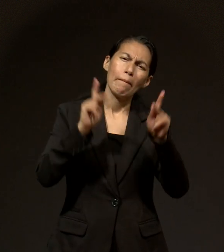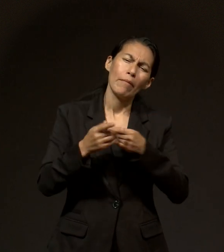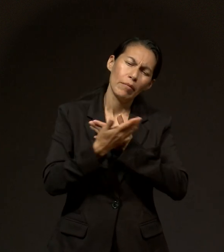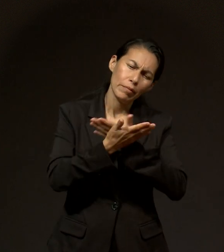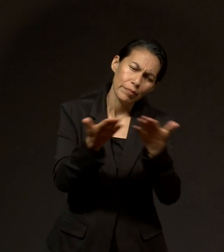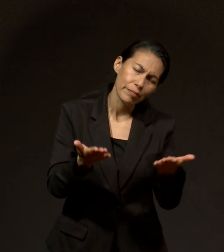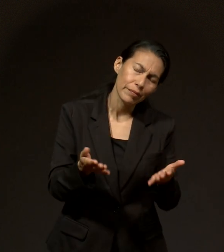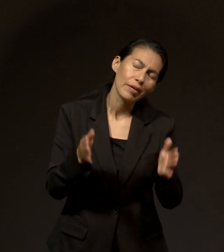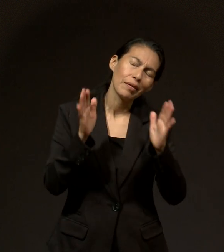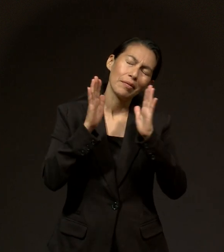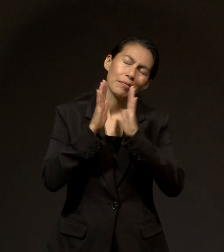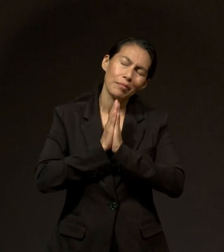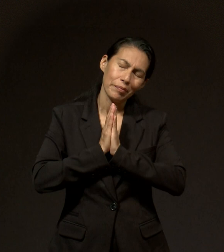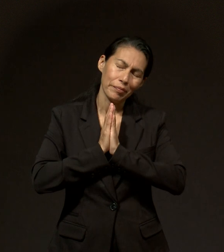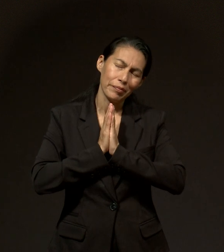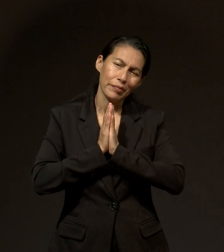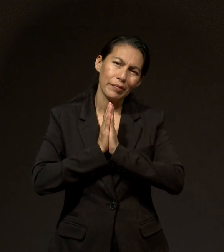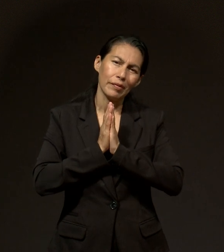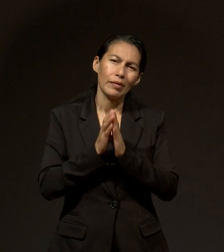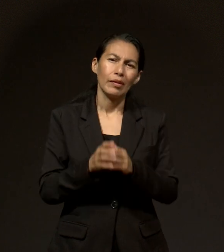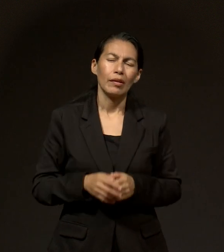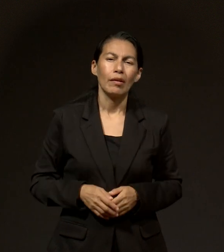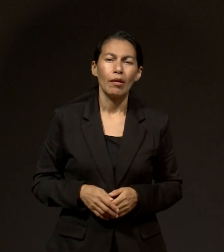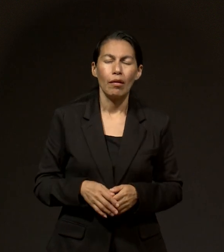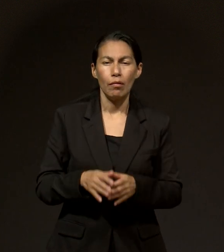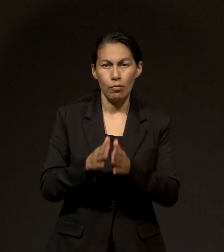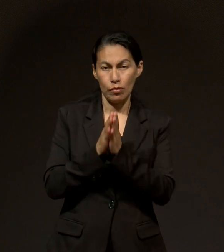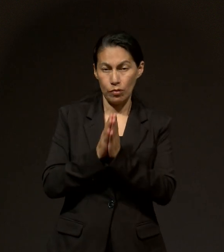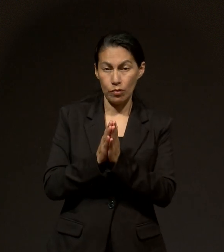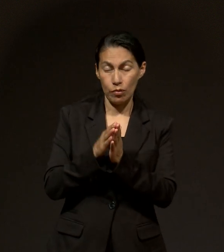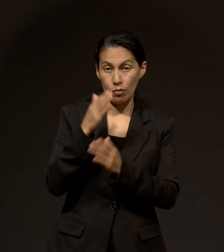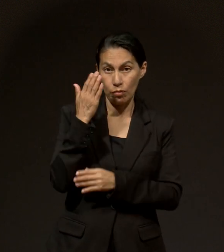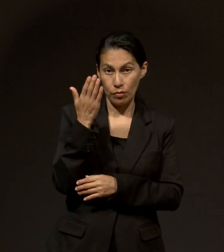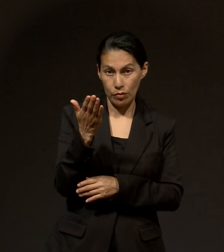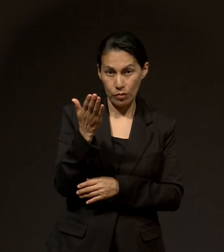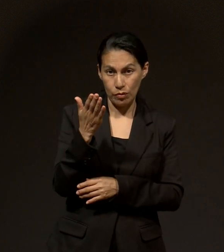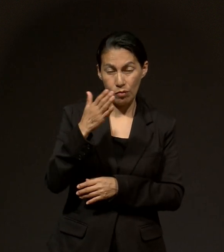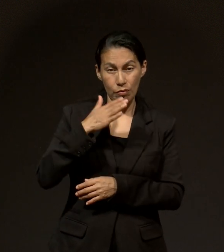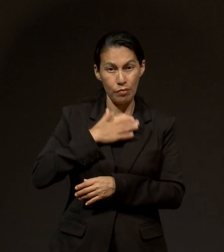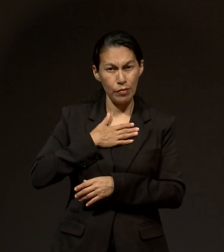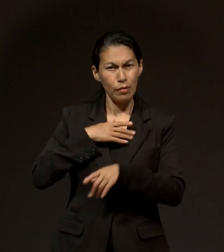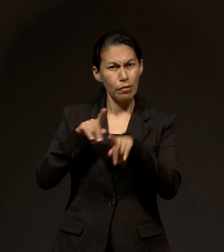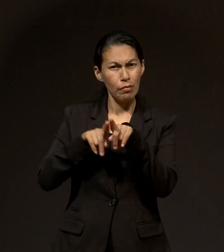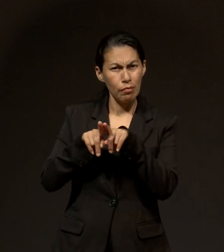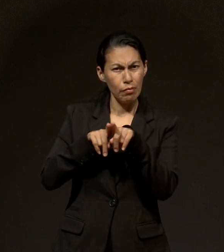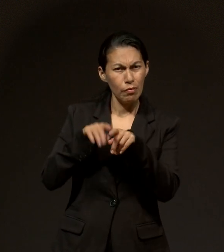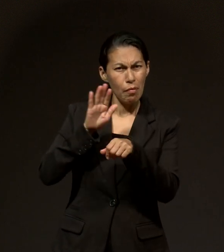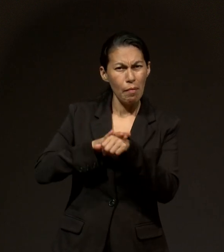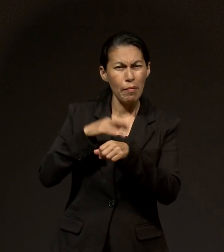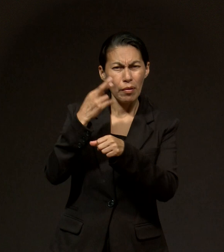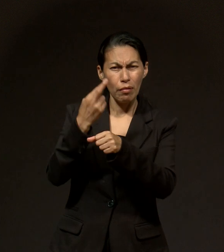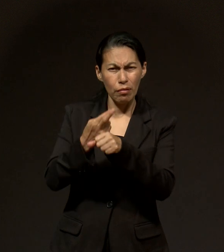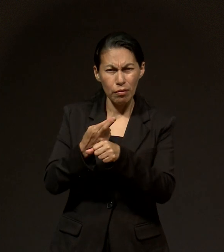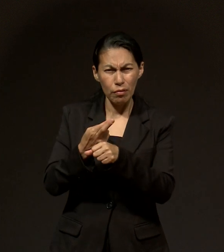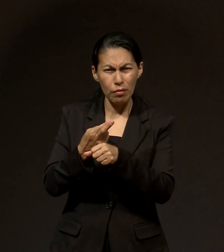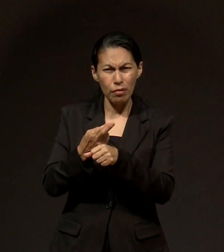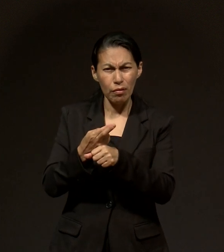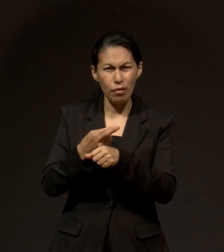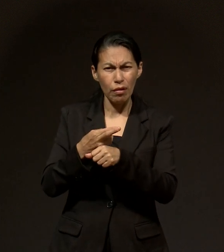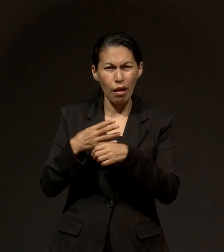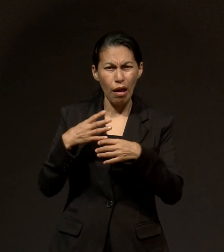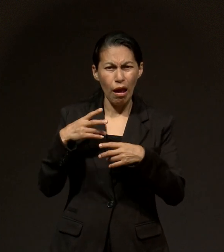En el nombre De nuestro Dios Mi petición Es la siguiente Tengo a mi hermano Que es el mayor Se le